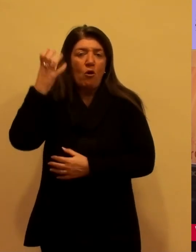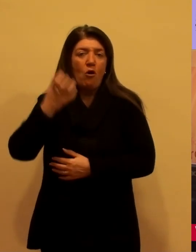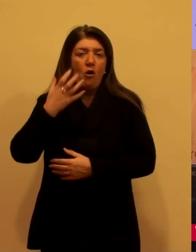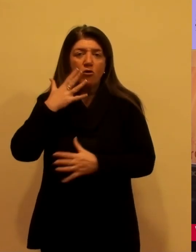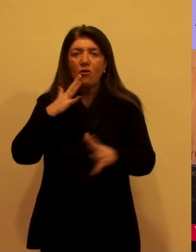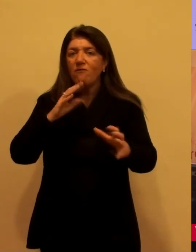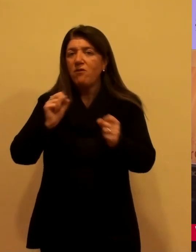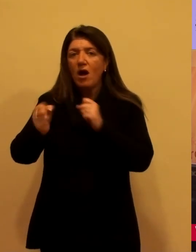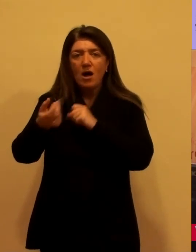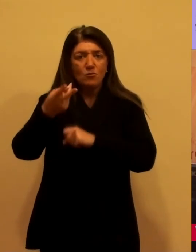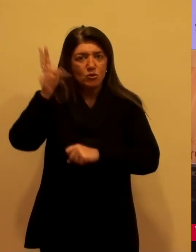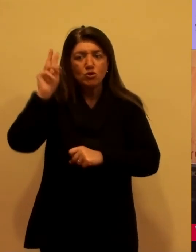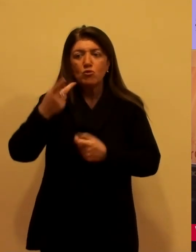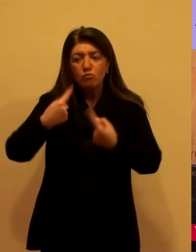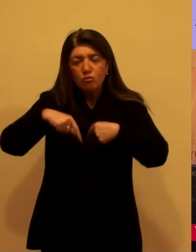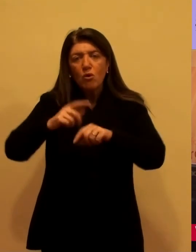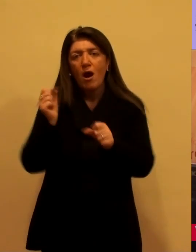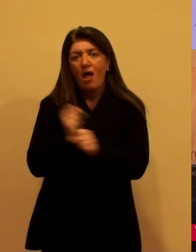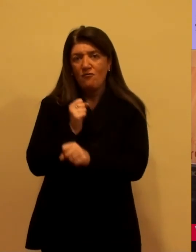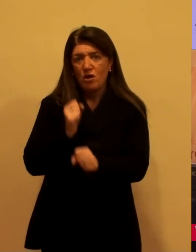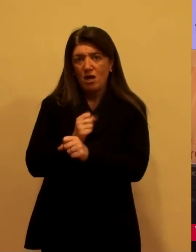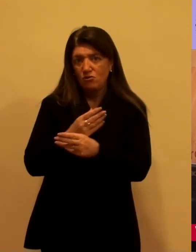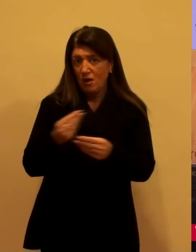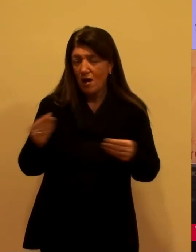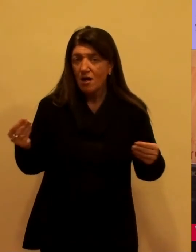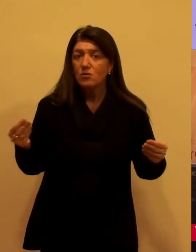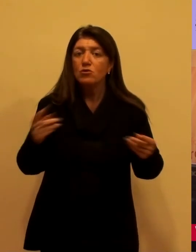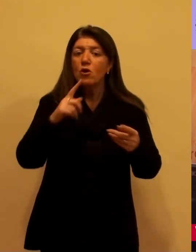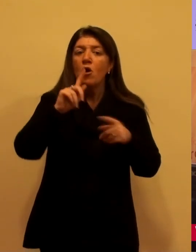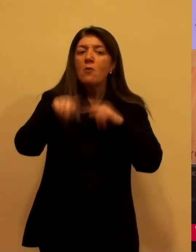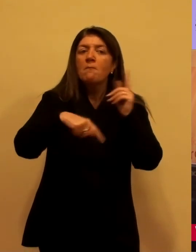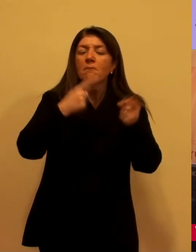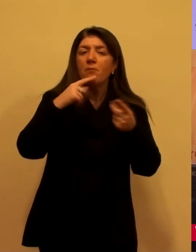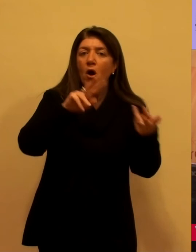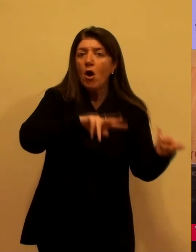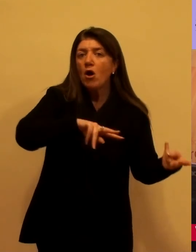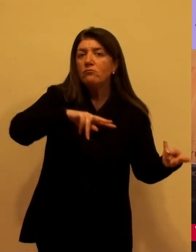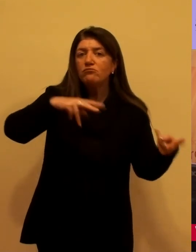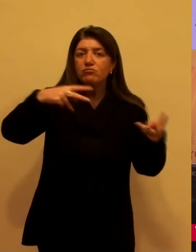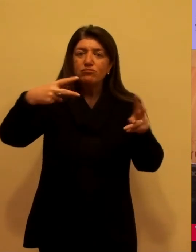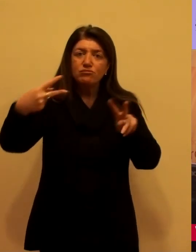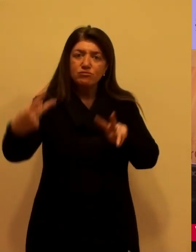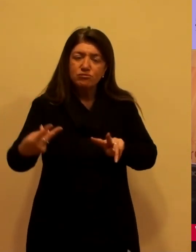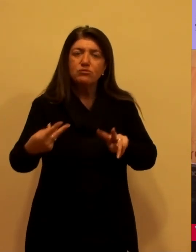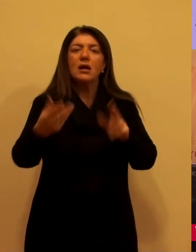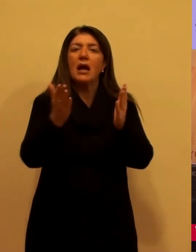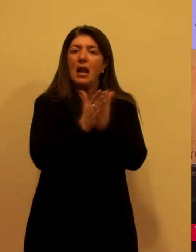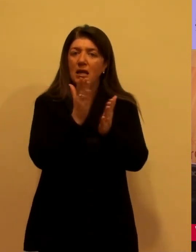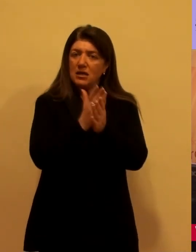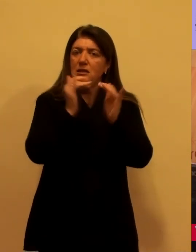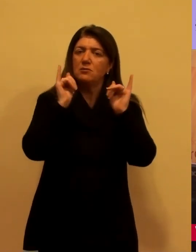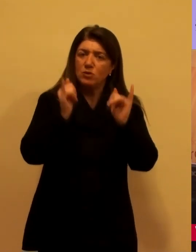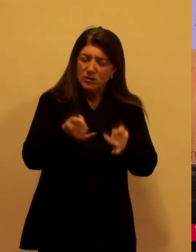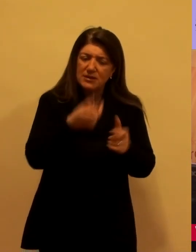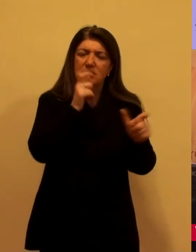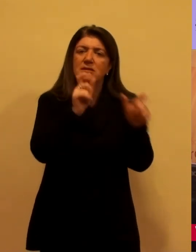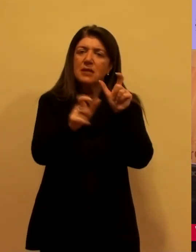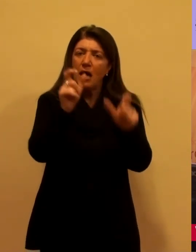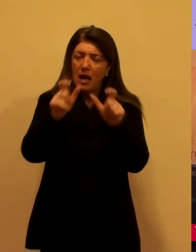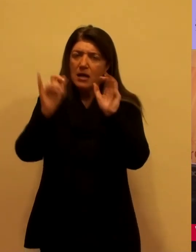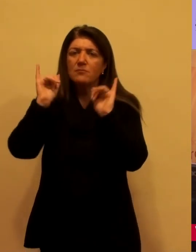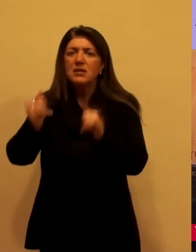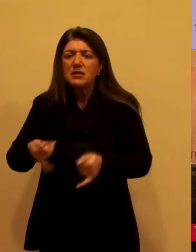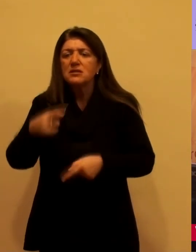più famoso, certo, a cui abbiamo lavorato, che poi si è tradotto non solo nella creazione di questo libro e di questi termini, ma anche